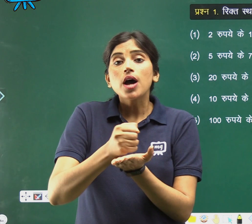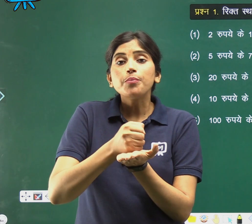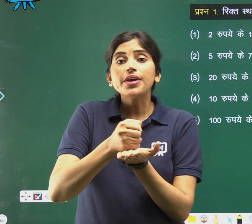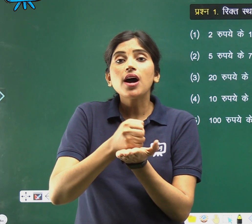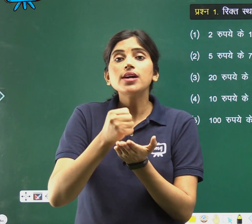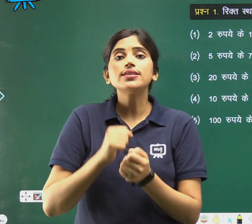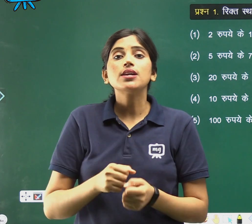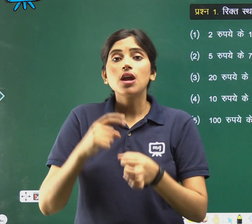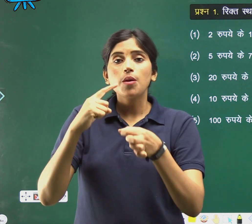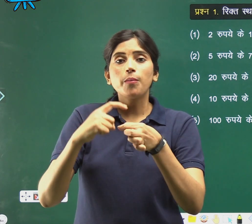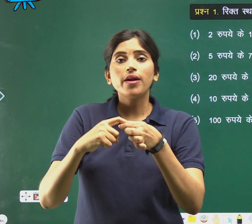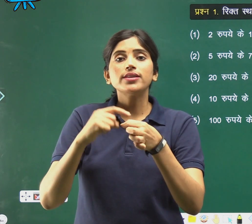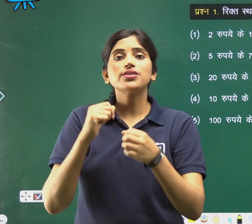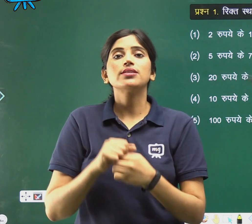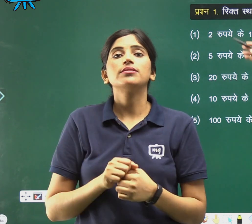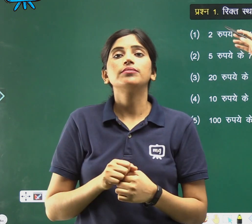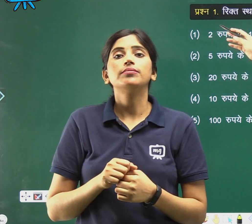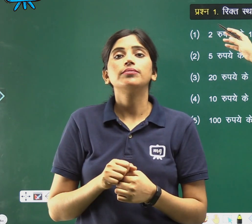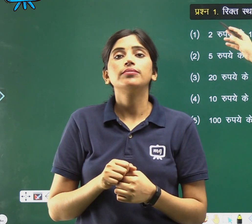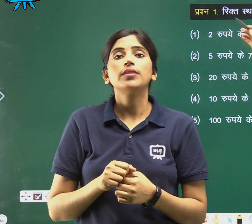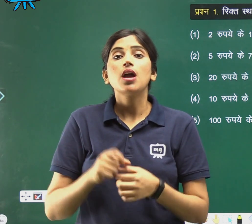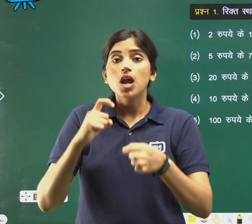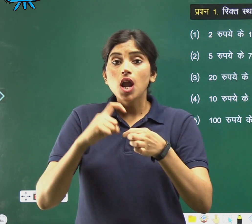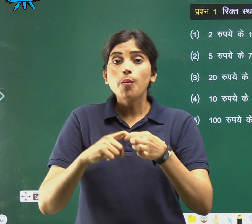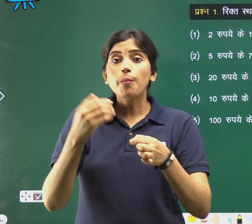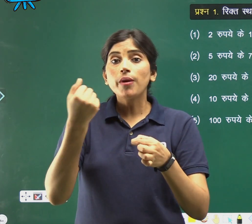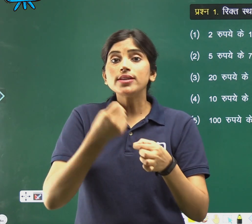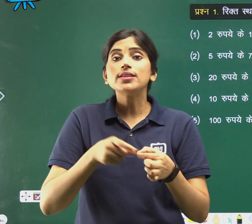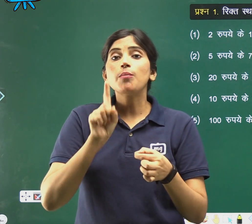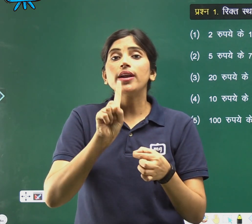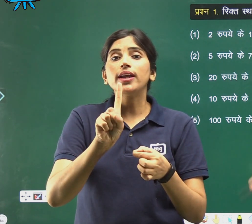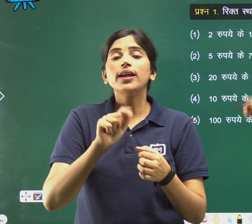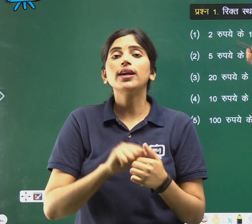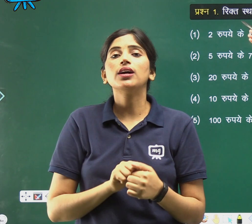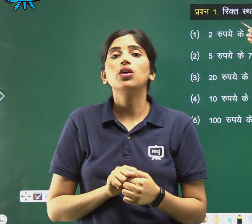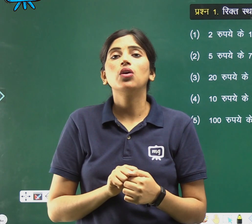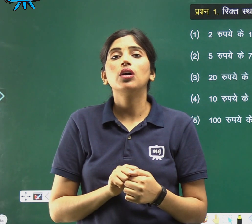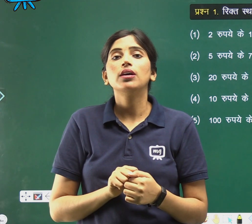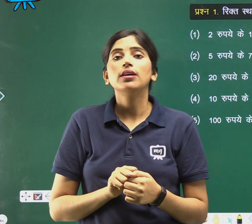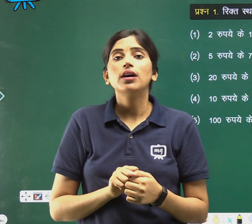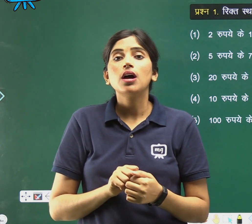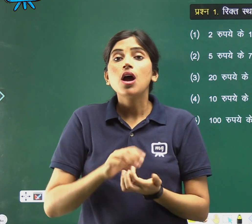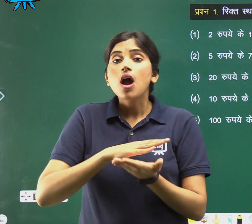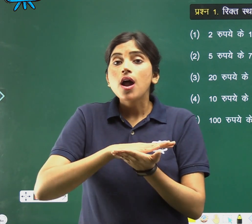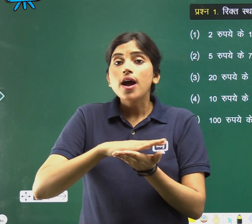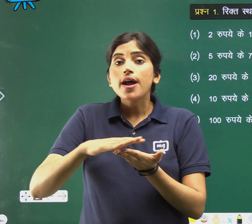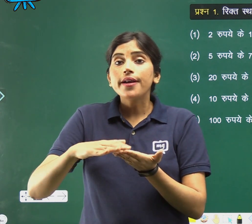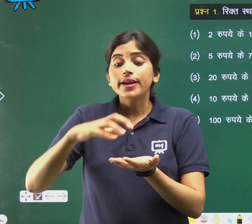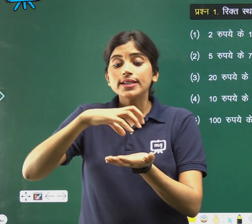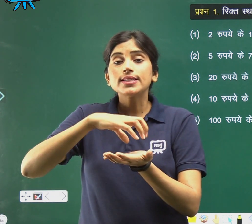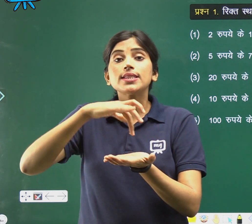अभ्यास प्रश्न। प्रश्न नंबर 1, रिक्त स्थानों